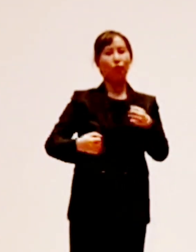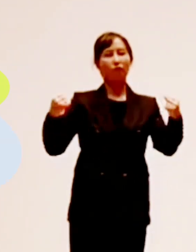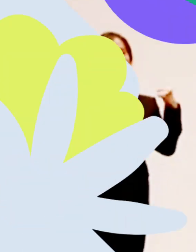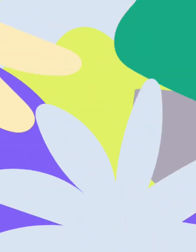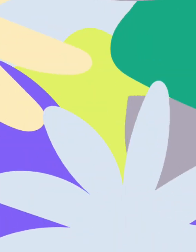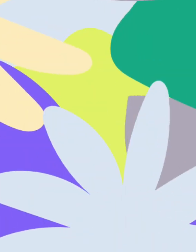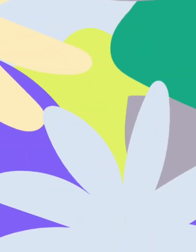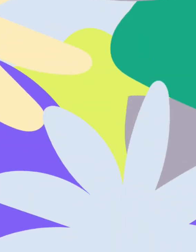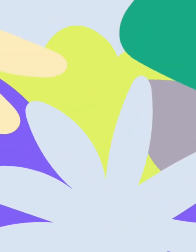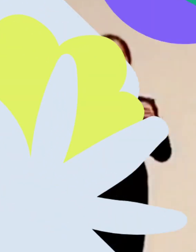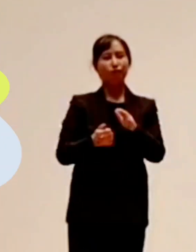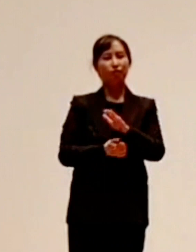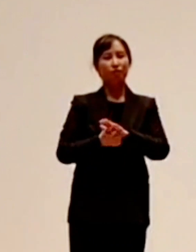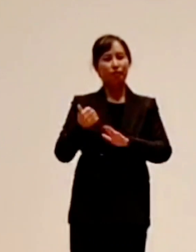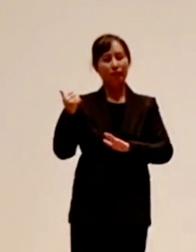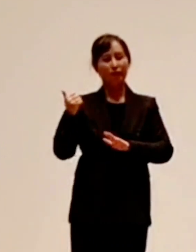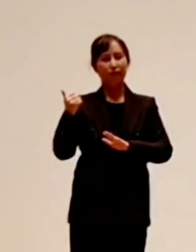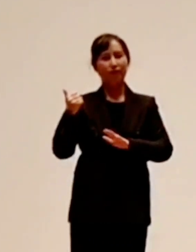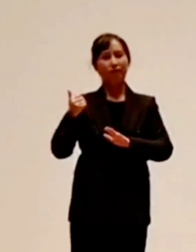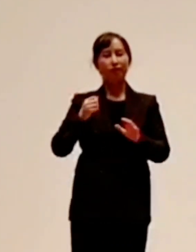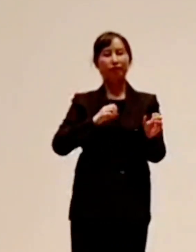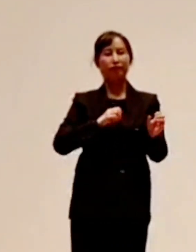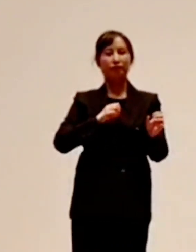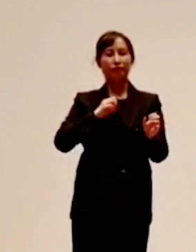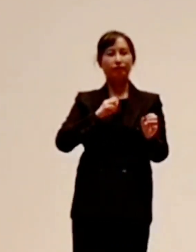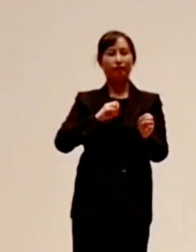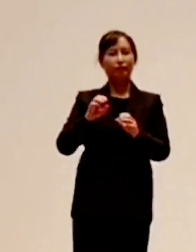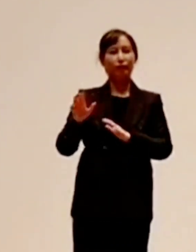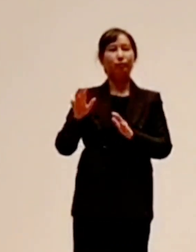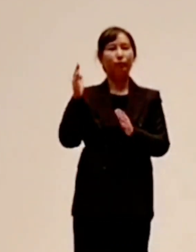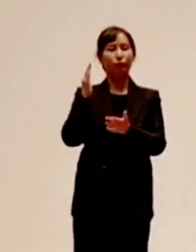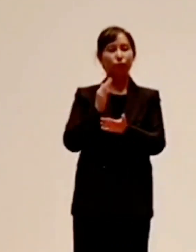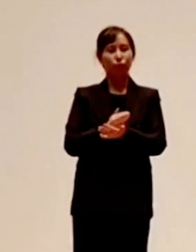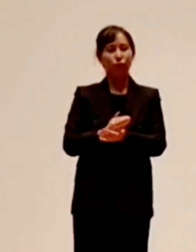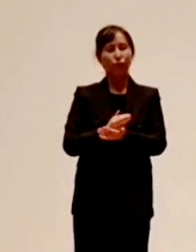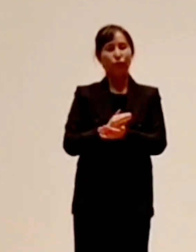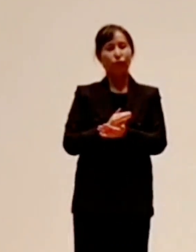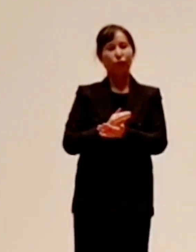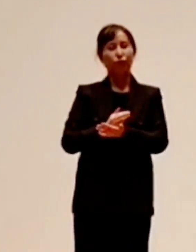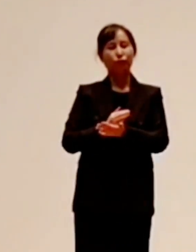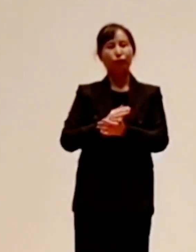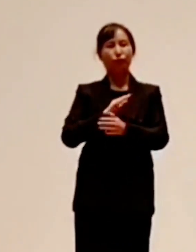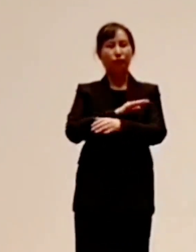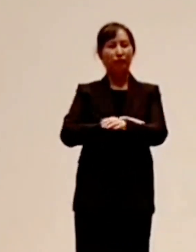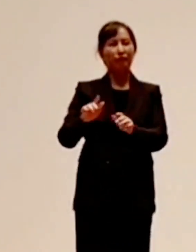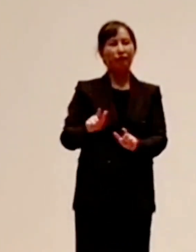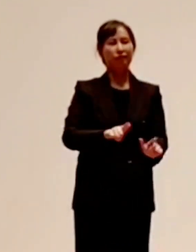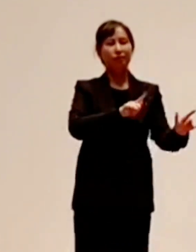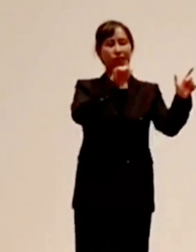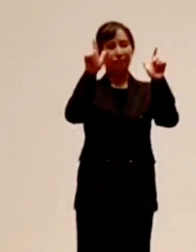건강하시고 희망 잃지 마시고 그렇게 살아가